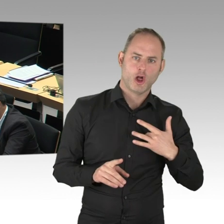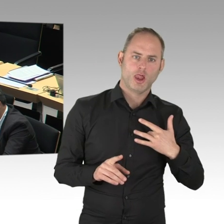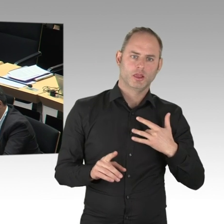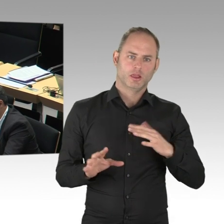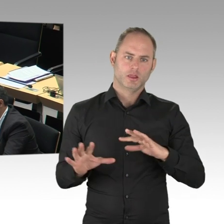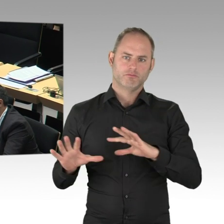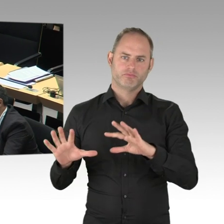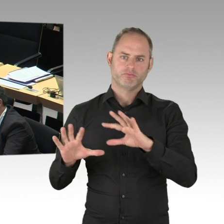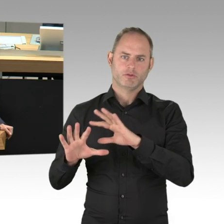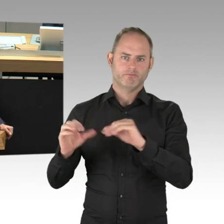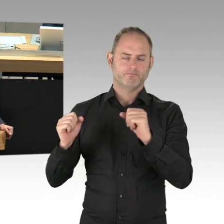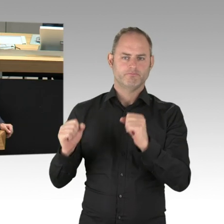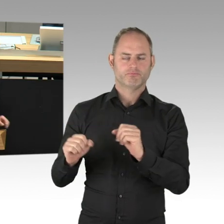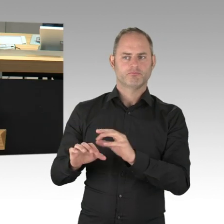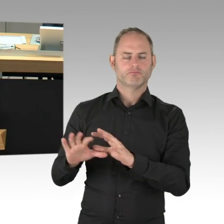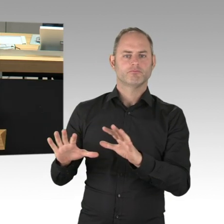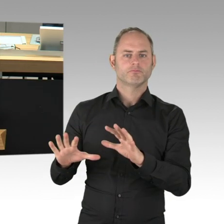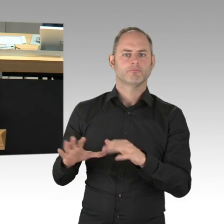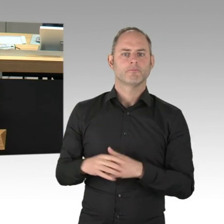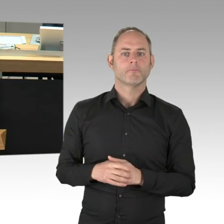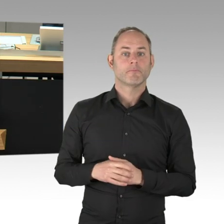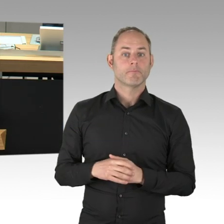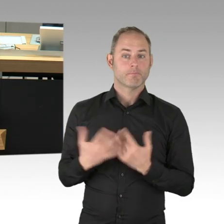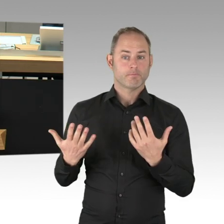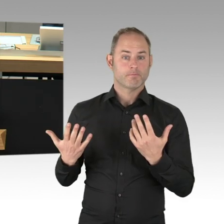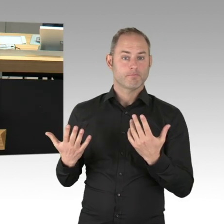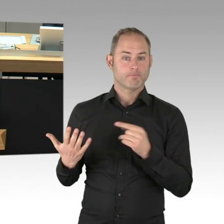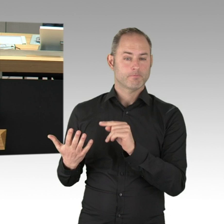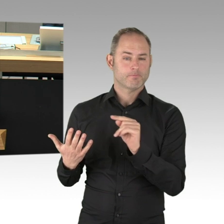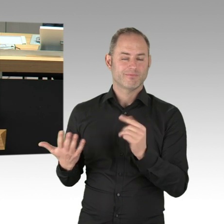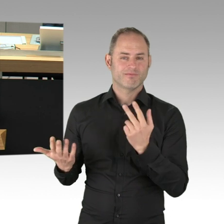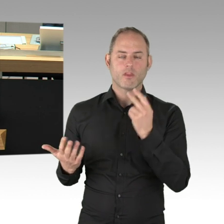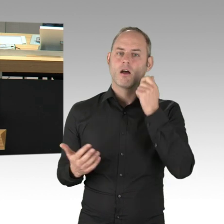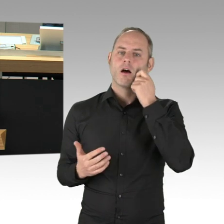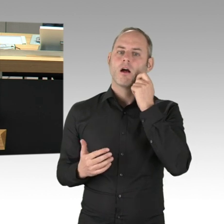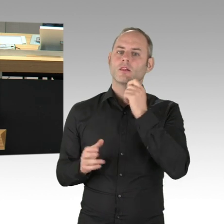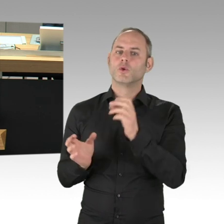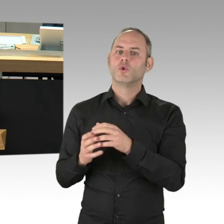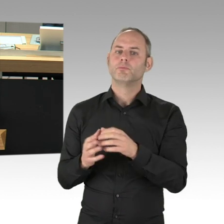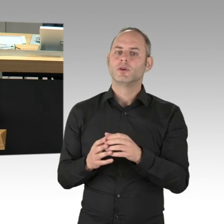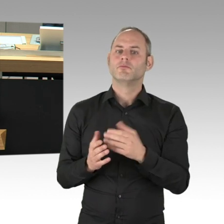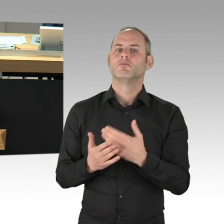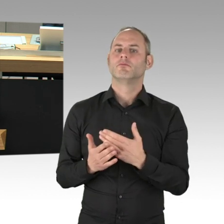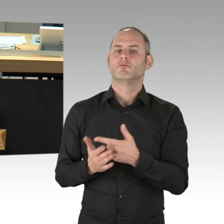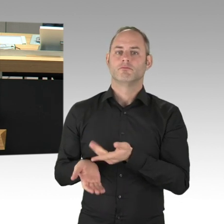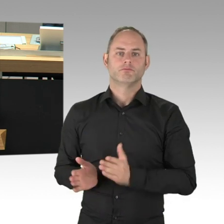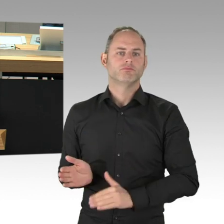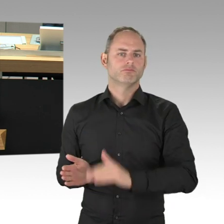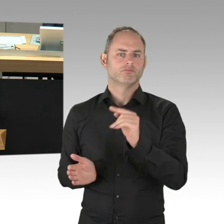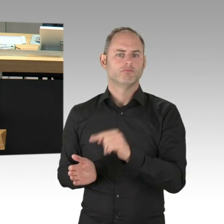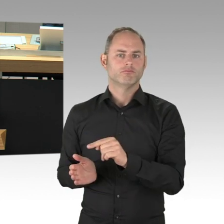eingewanderten Antisemitismus. Und es spielt auch keine Rolle, ob er offen oder als unsachliche Kritik an